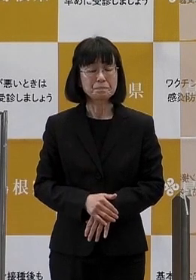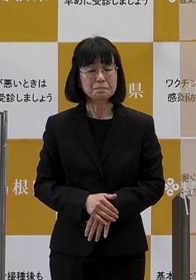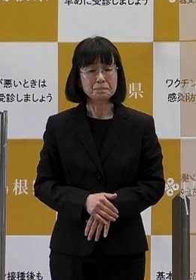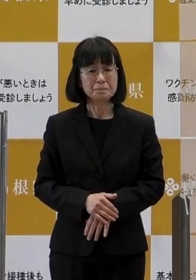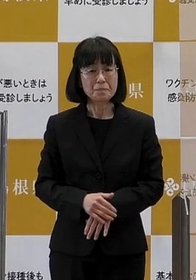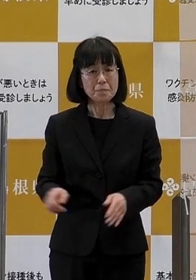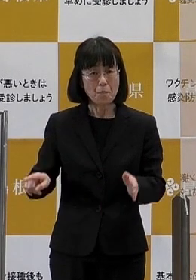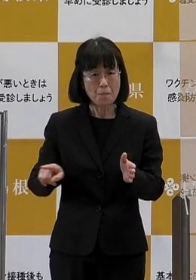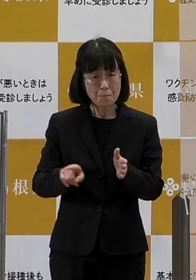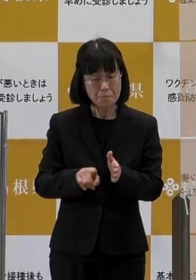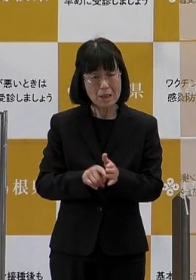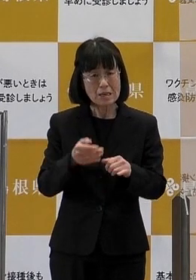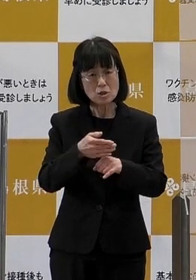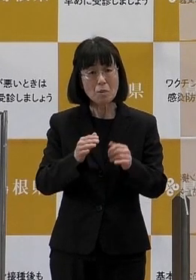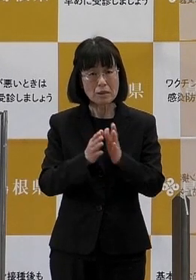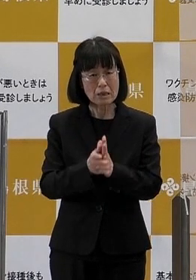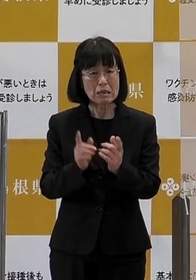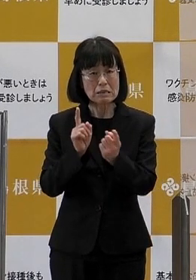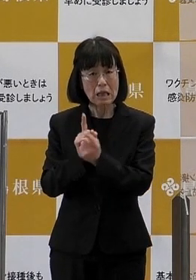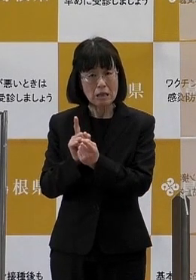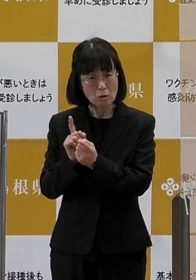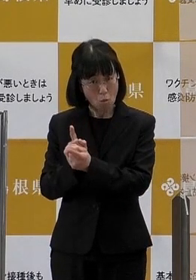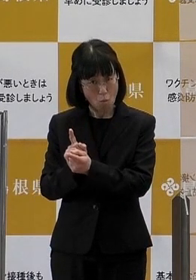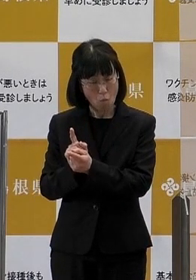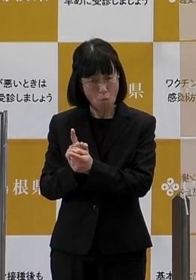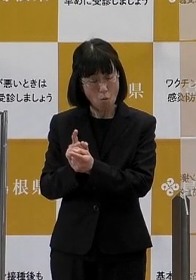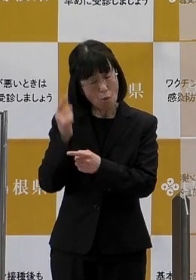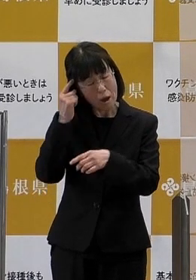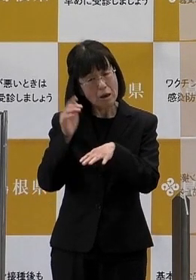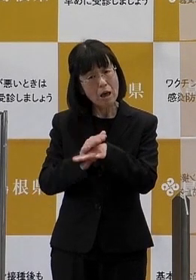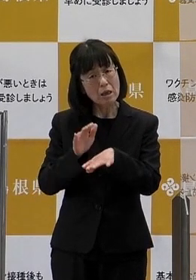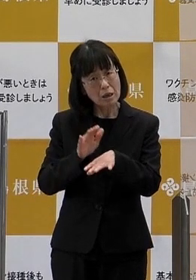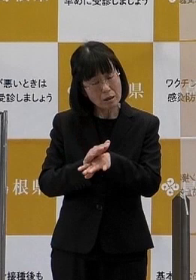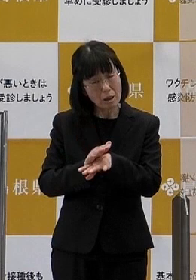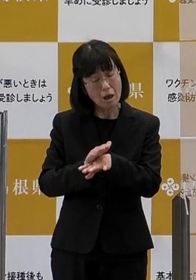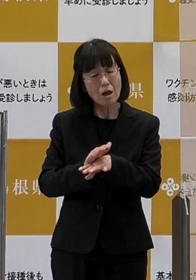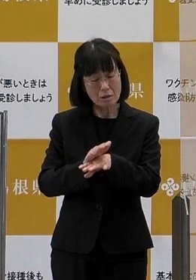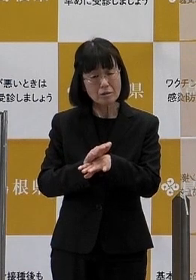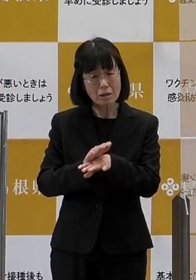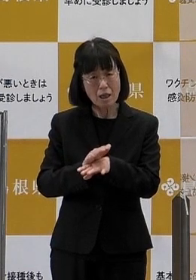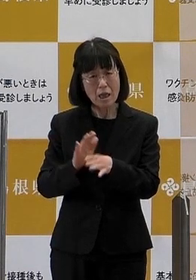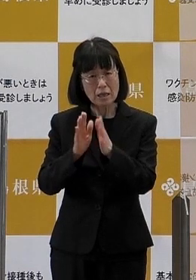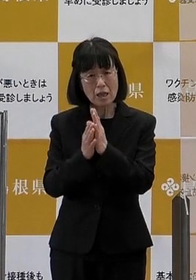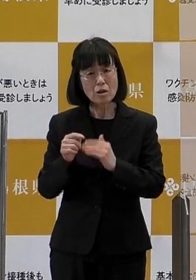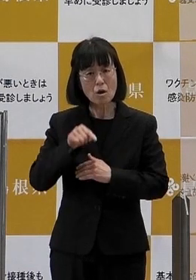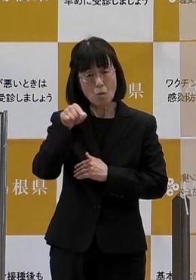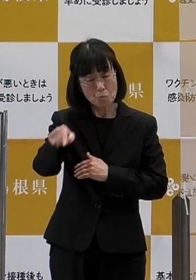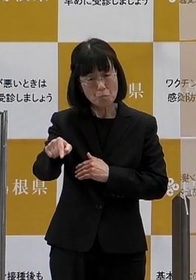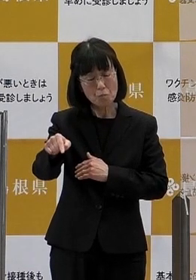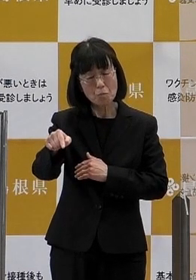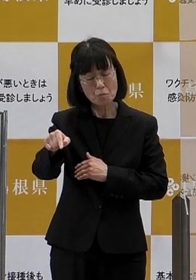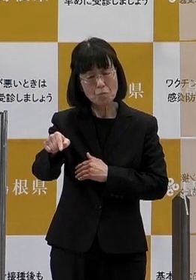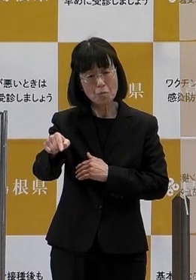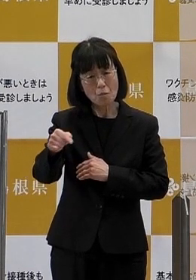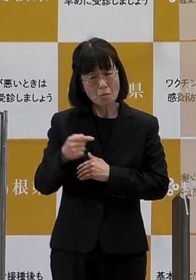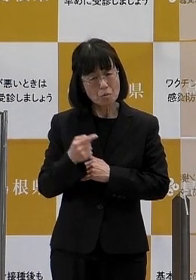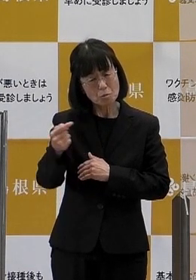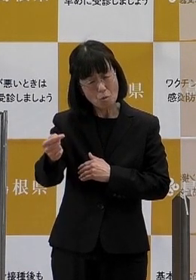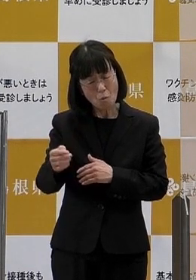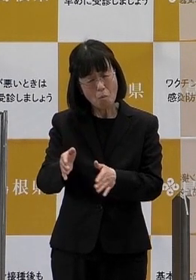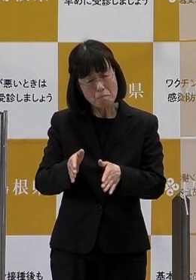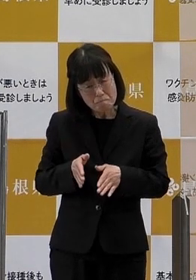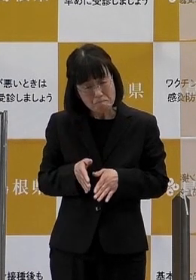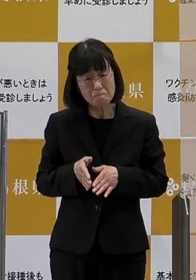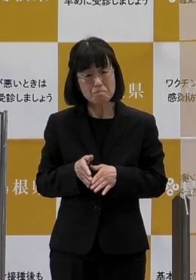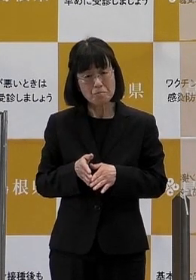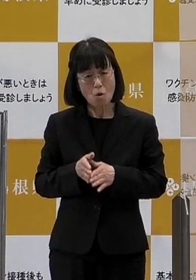これまで島根県の対応に基づきまして県外への往来を控えることなどをお願いをし